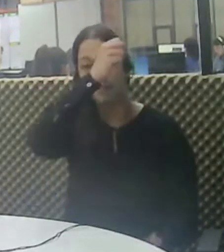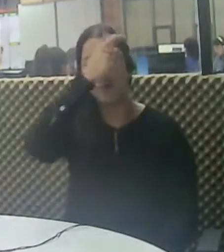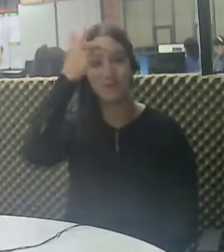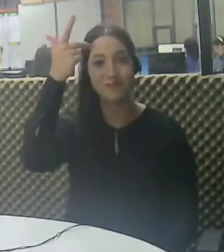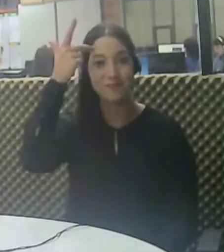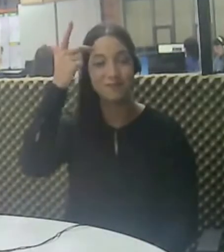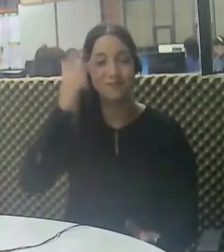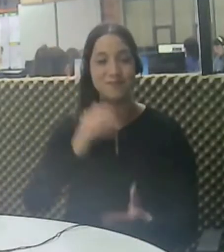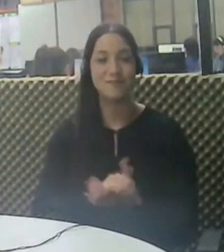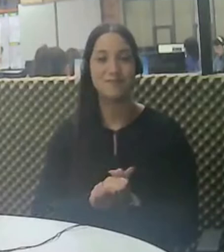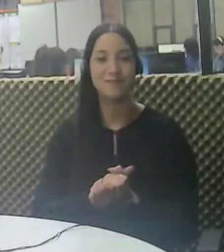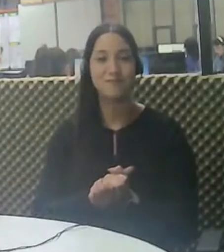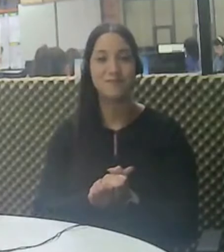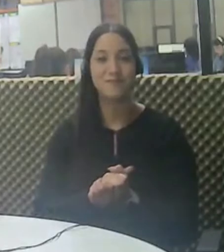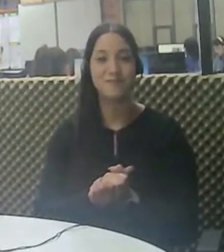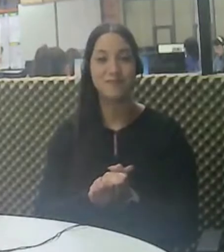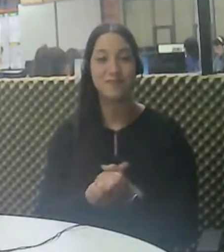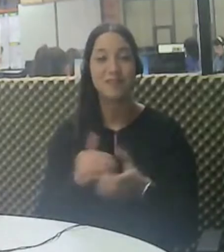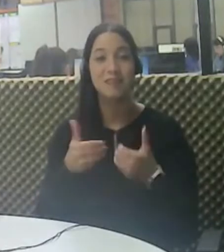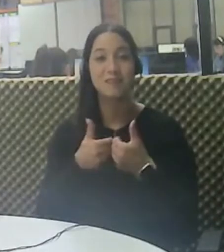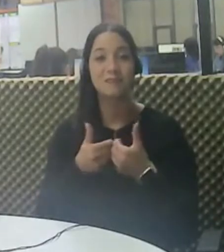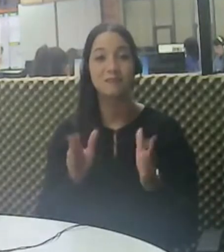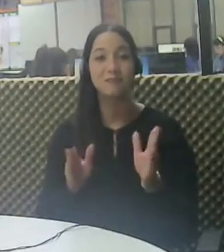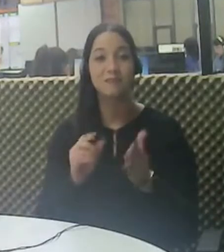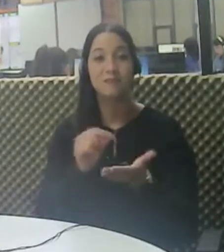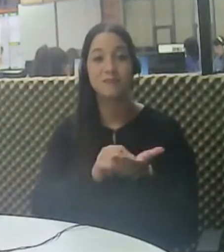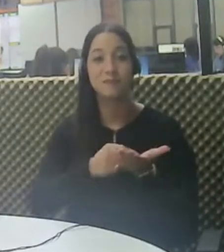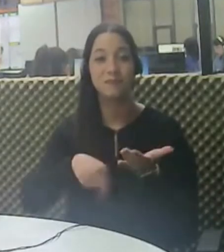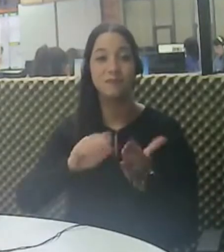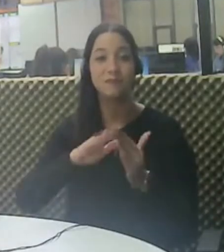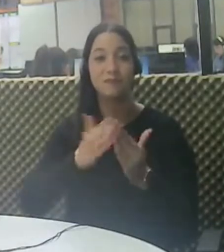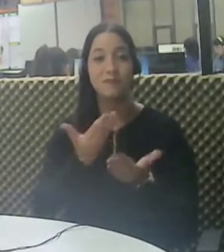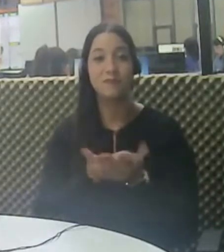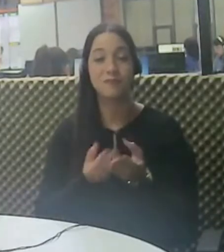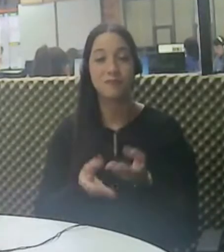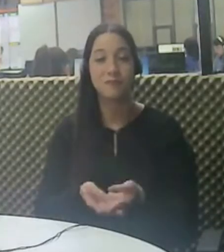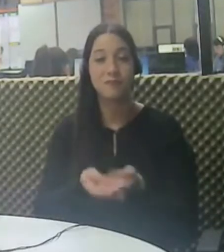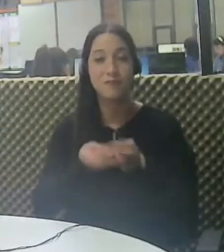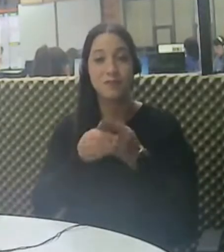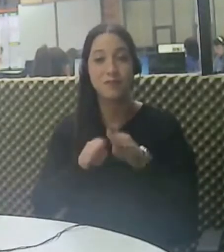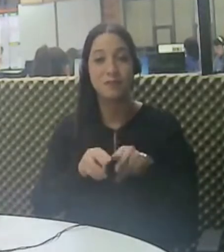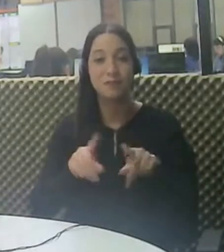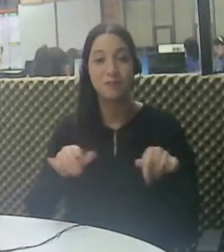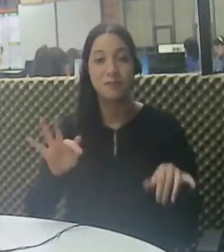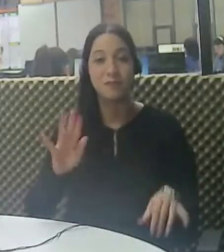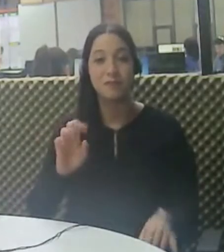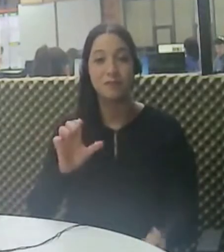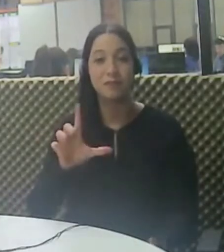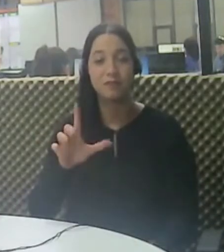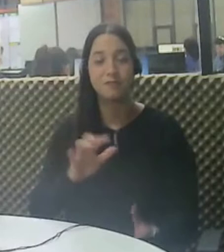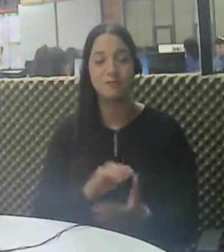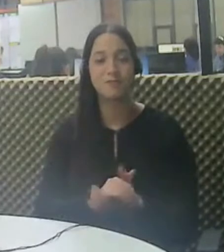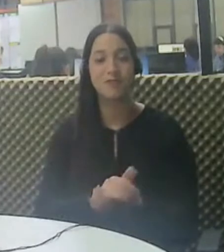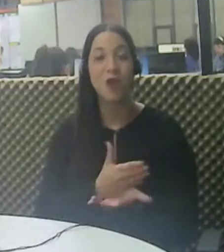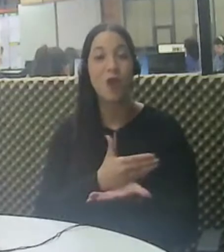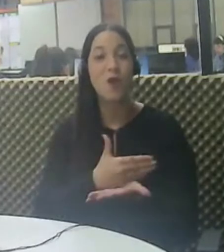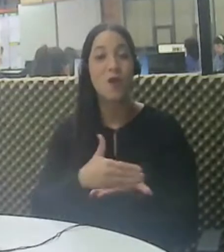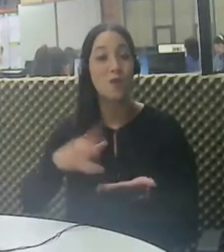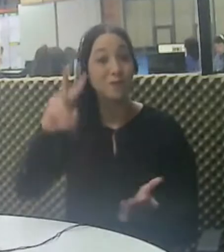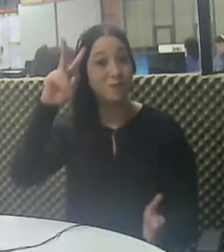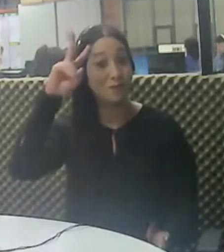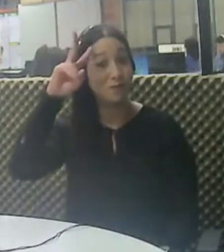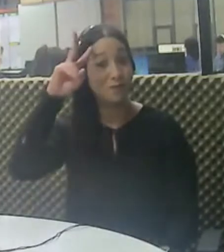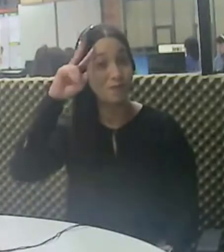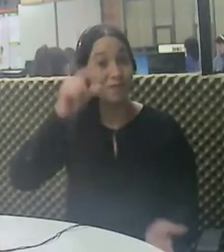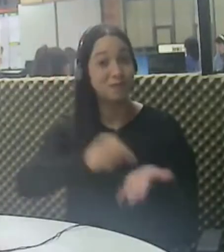Prefeitura. Estão abertas as inscrições para a escolinha de vôlei de praia da Futel. Começaram nesta segunda-feira